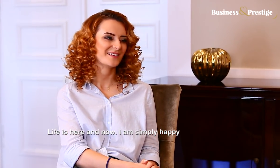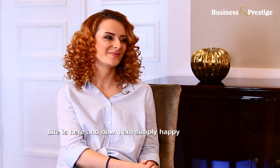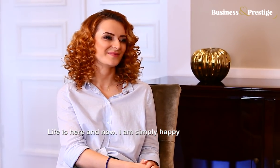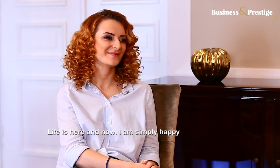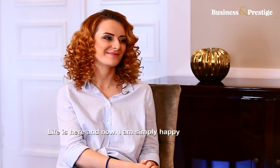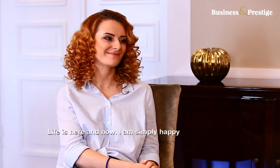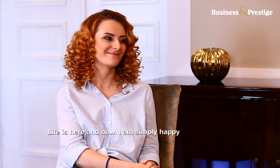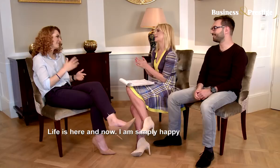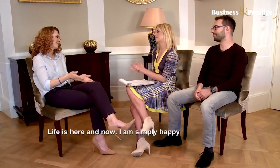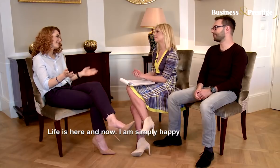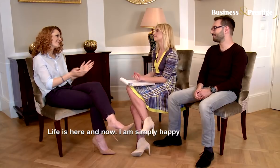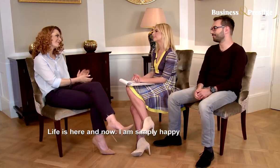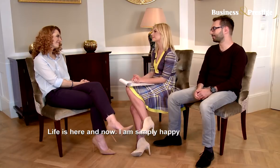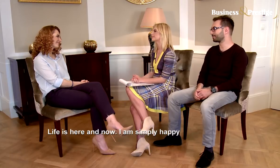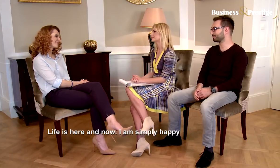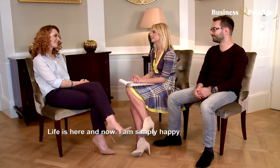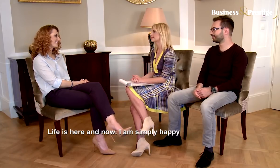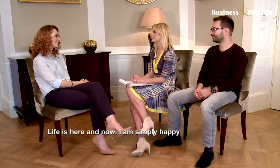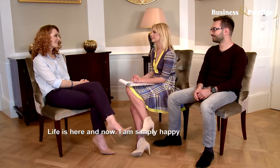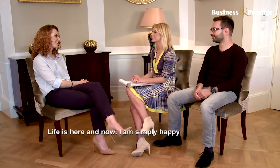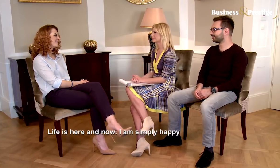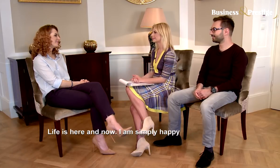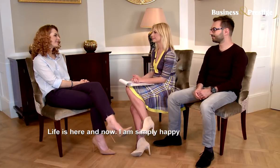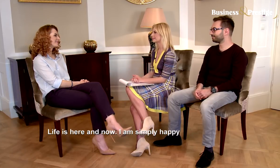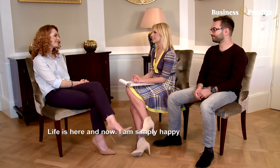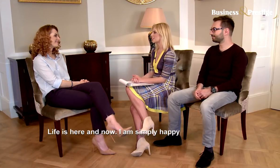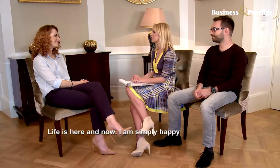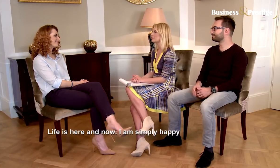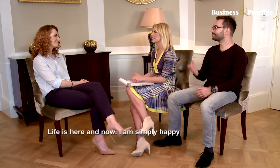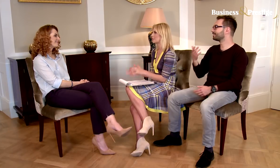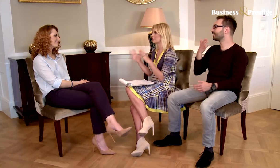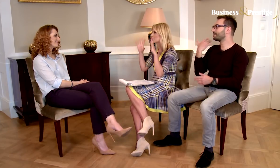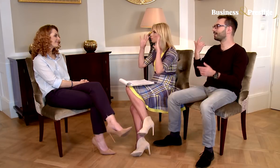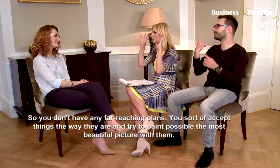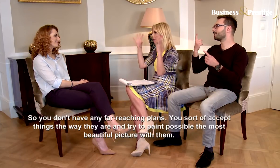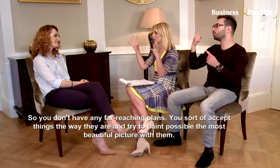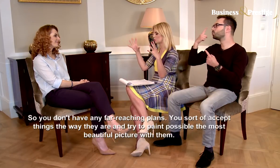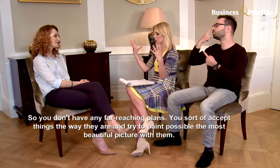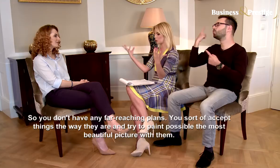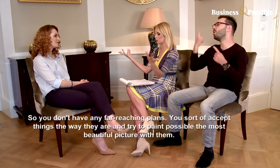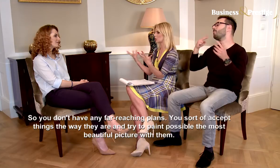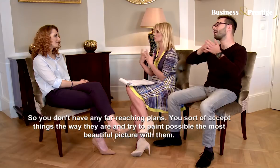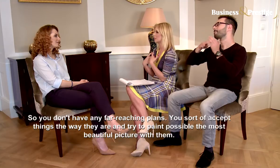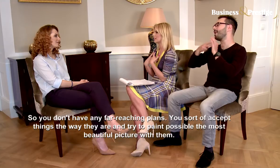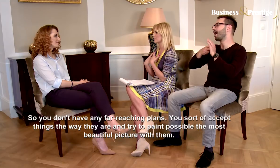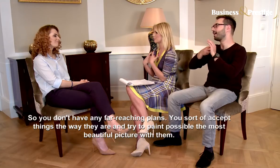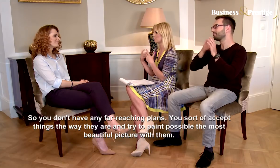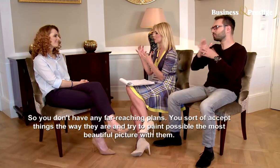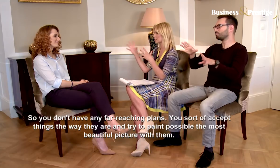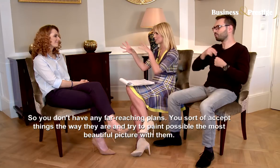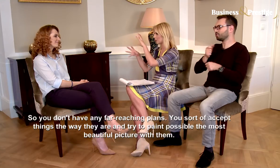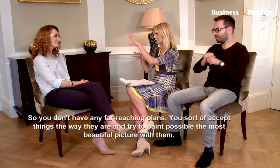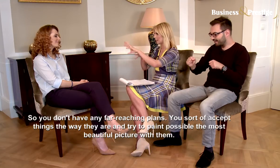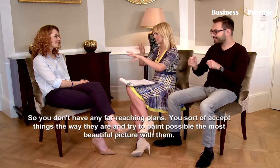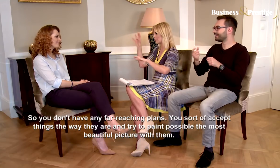Życie jest tu i teraz. Okay. Jestem szczęśliwa po prostu. Czyli nie masz jakichś super planów, trochę przyjmujesz to, co jesz i